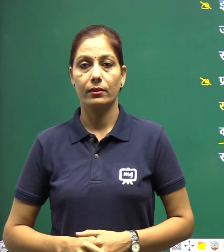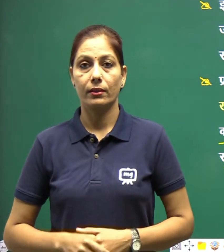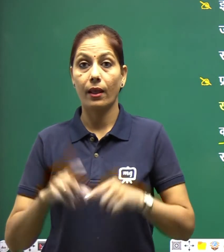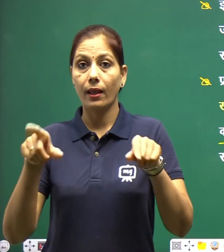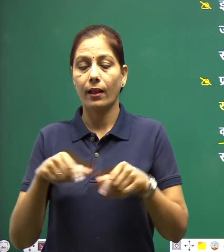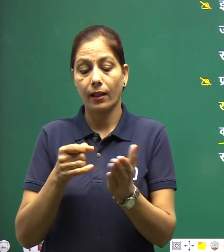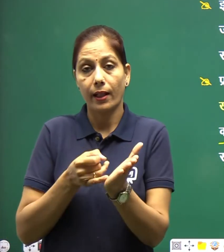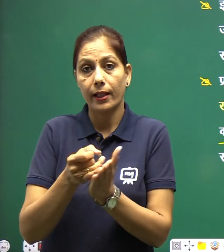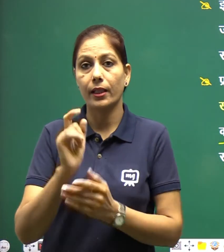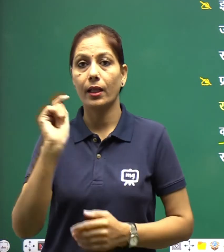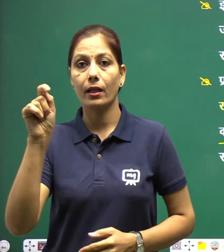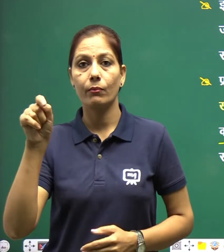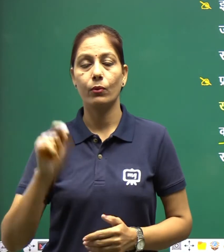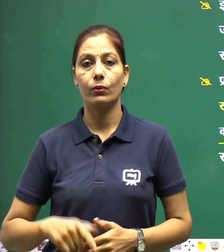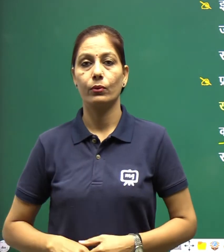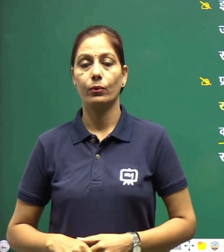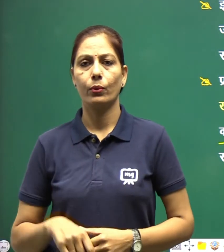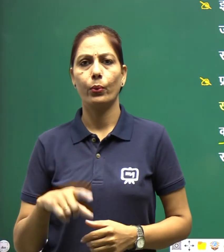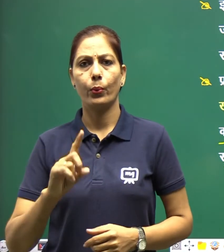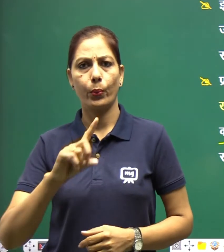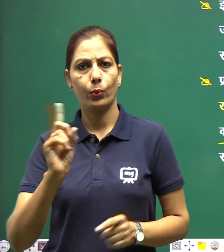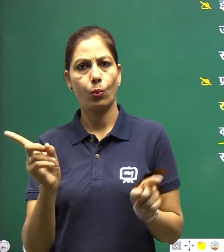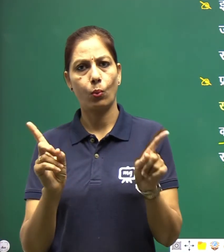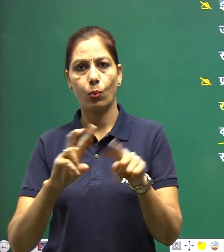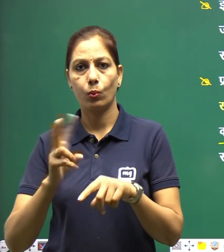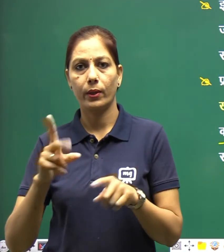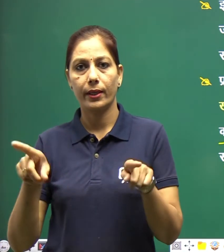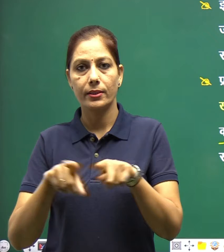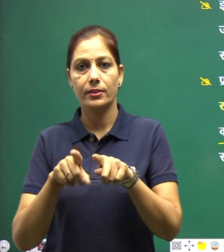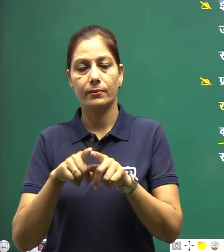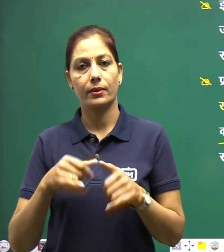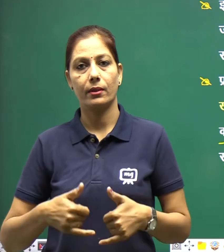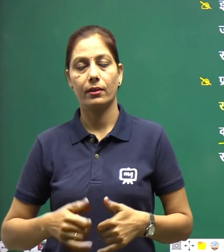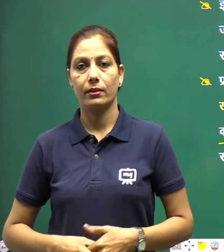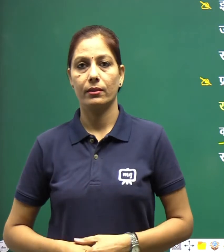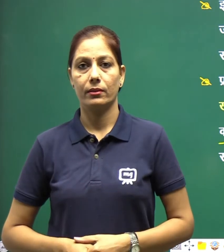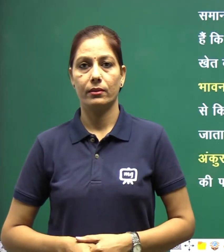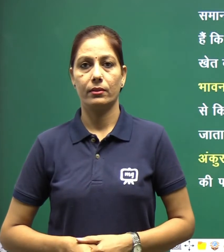खेती के कार्य को एक जैसा बताया है।